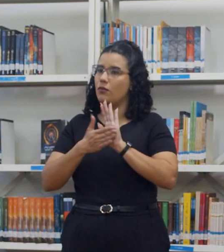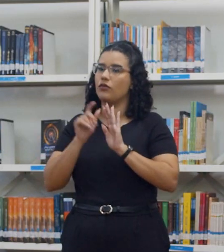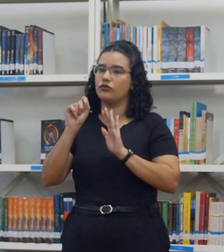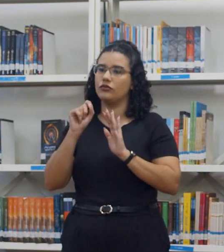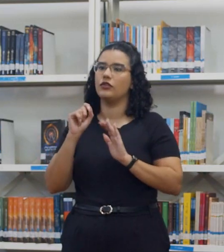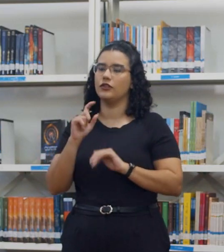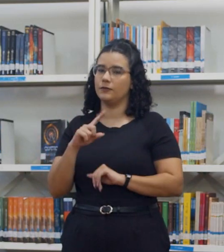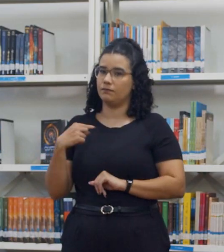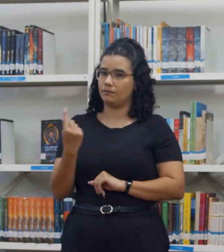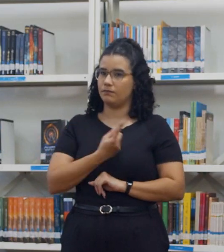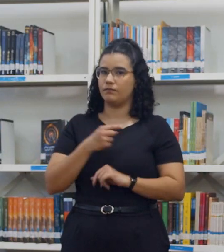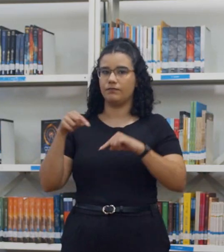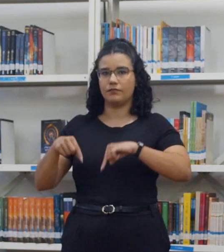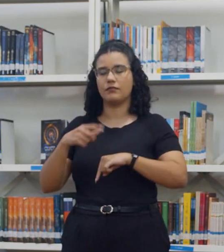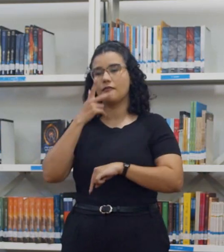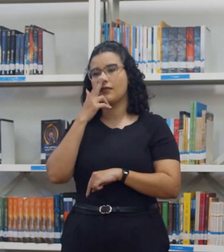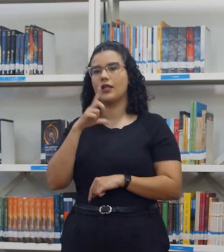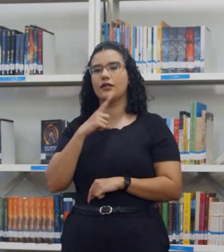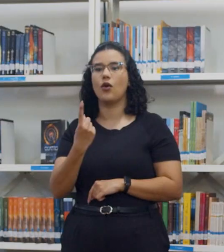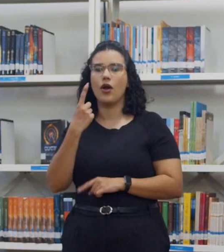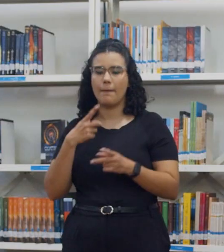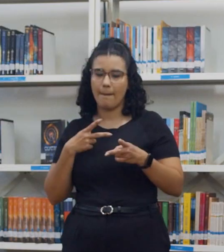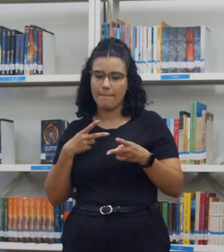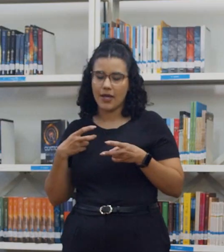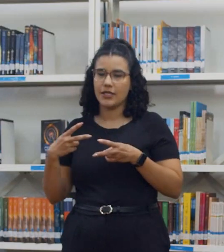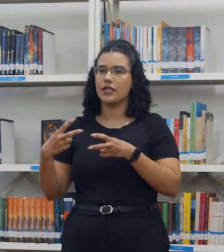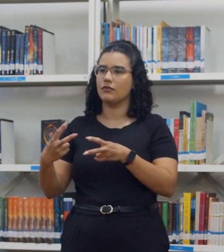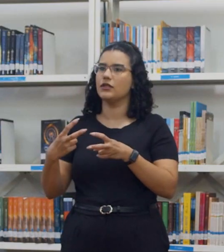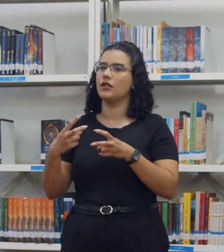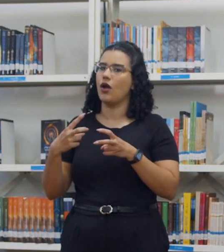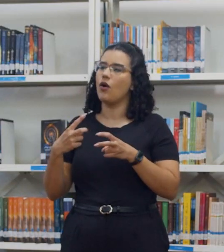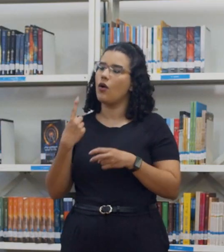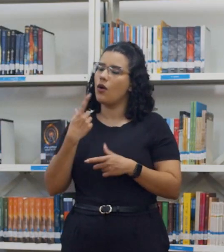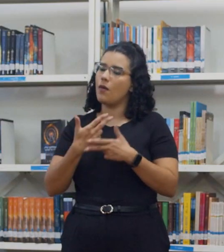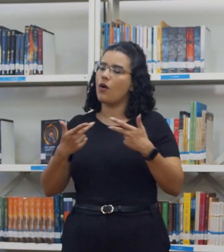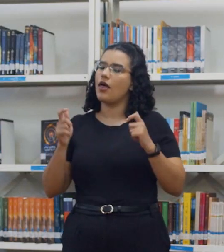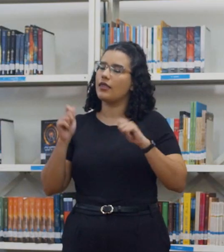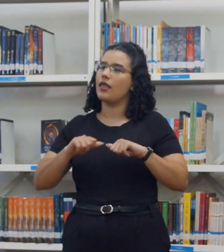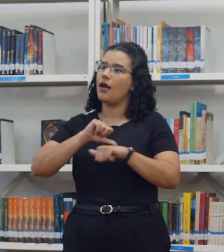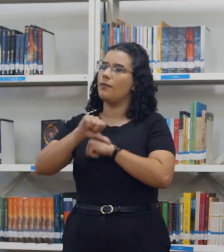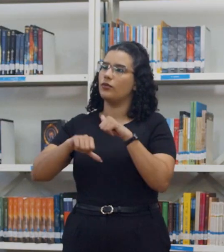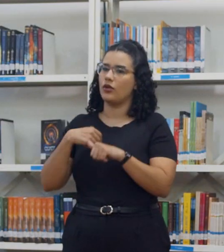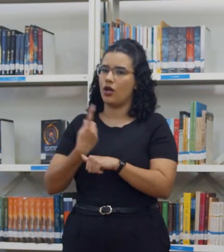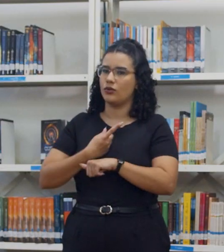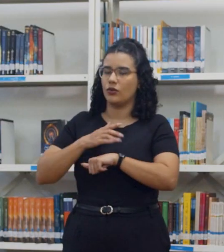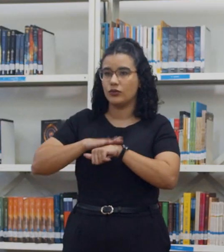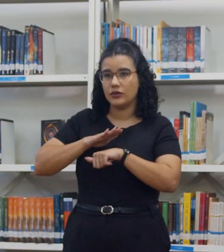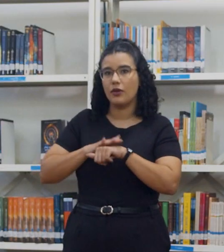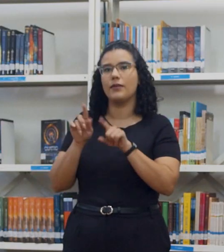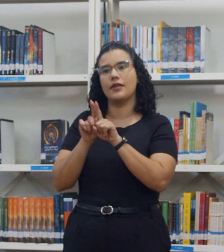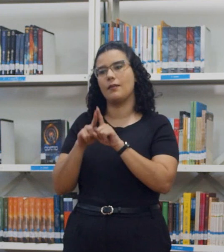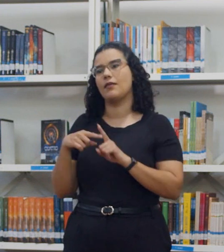sair daqui com uma percepção de que a gente pode mudar o nosso tempo e a